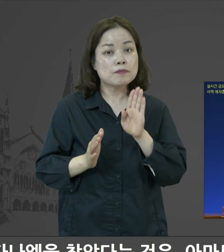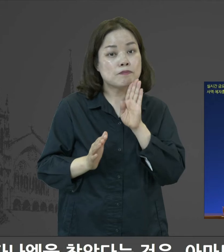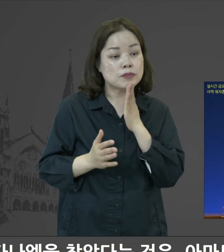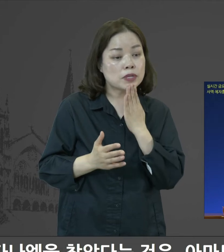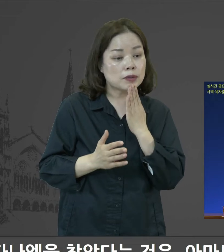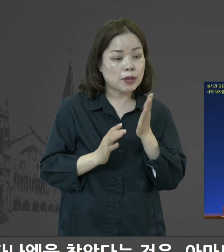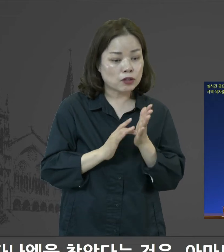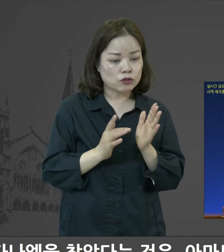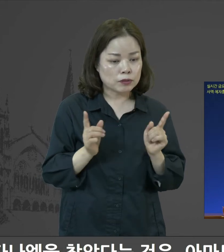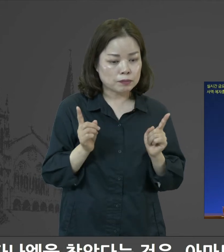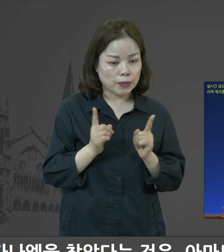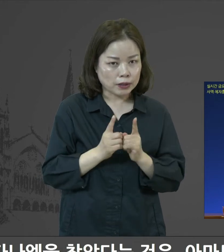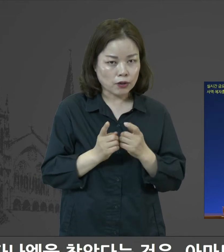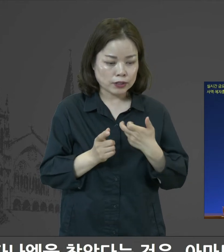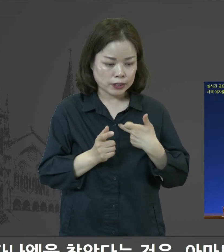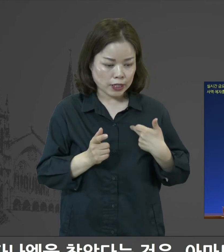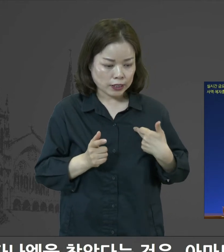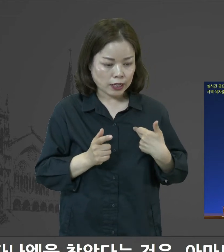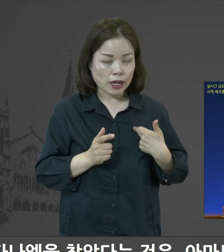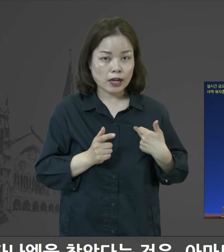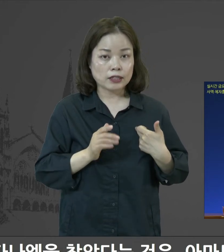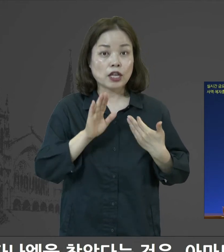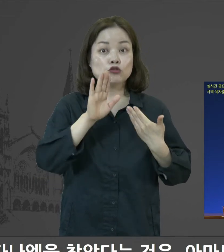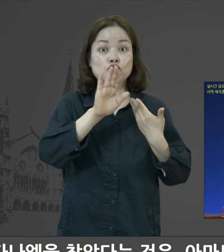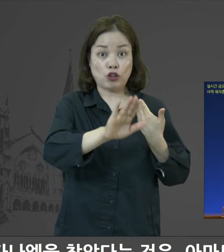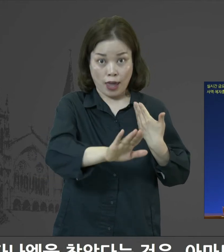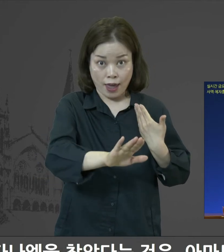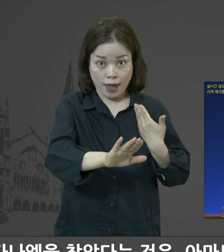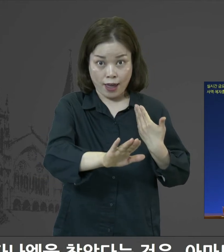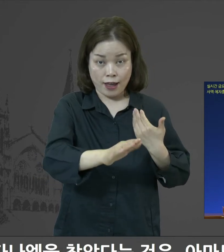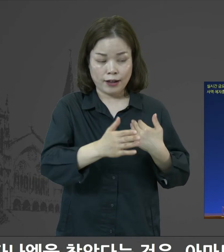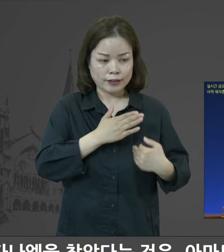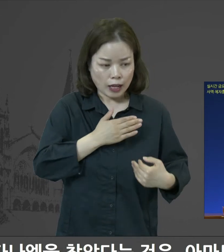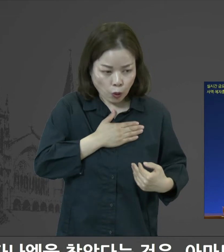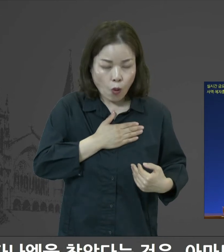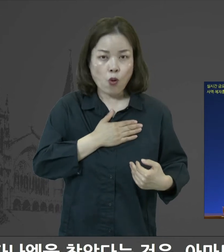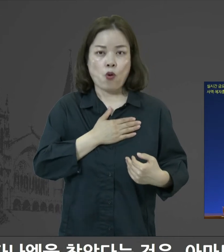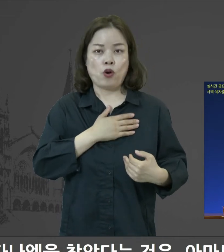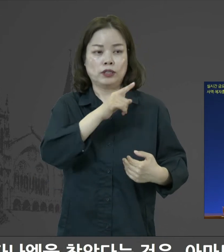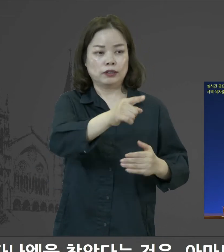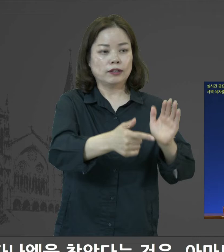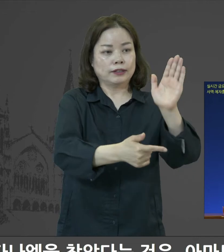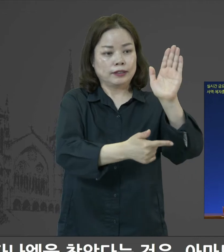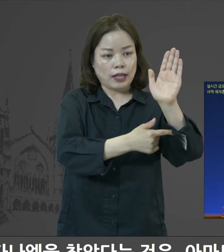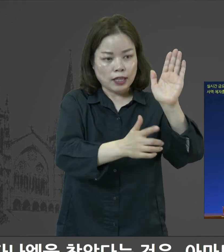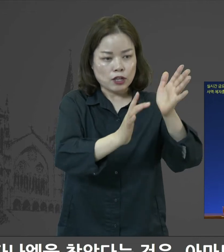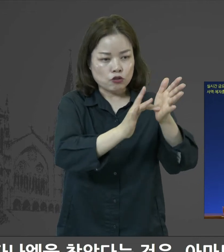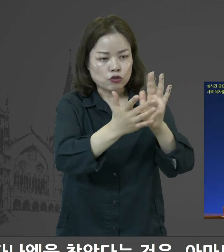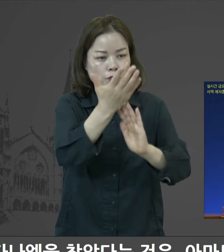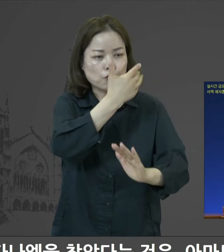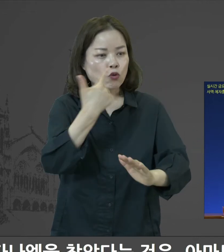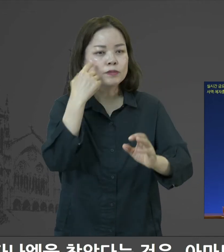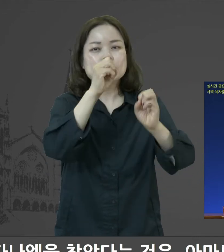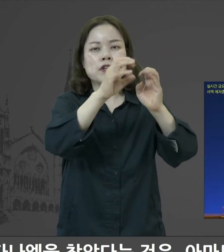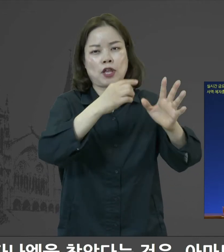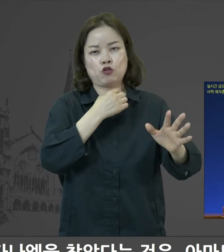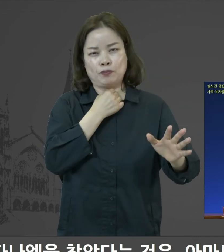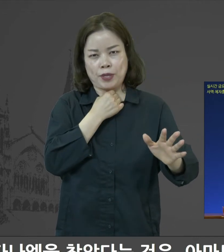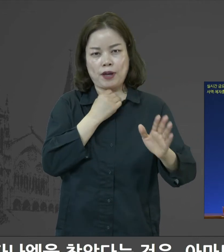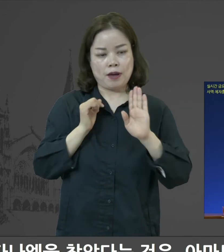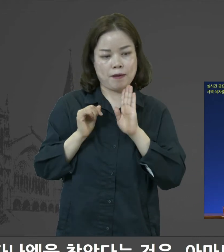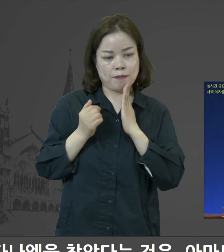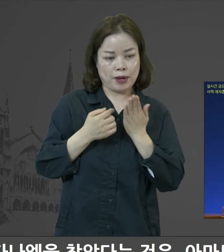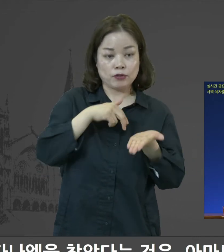예수님의 이제 제자가 된 빌립이 나다나엘을 보는 순간 나도 저 사람에게 예수님을 전해야 되겠다 생각을 한